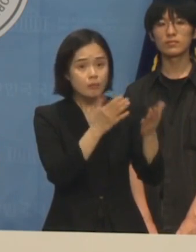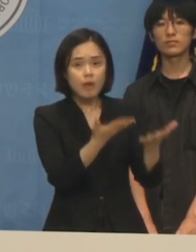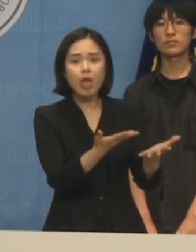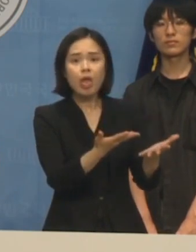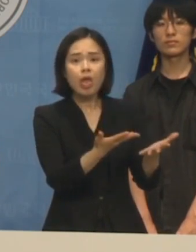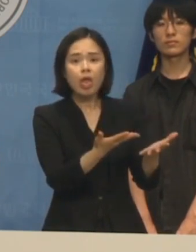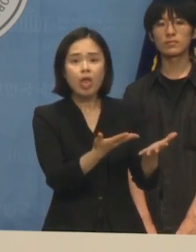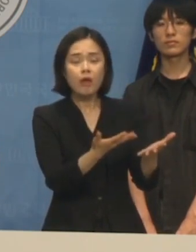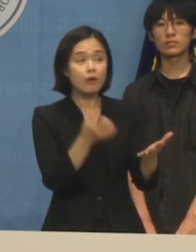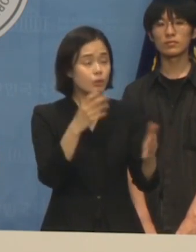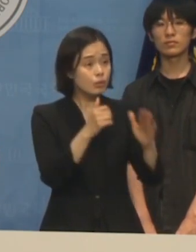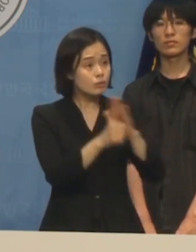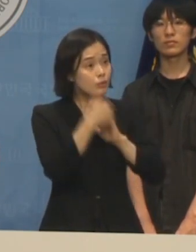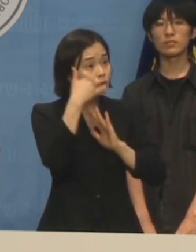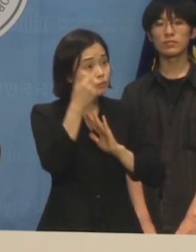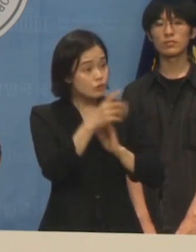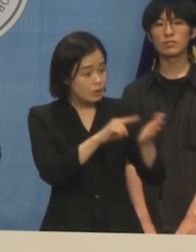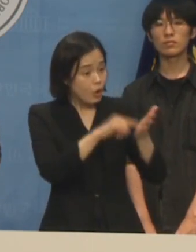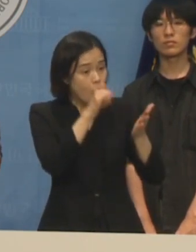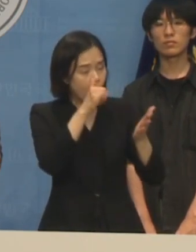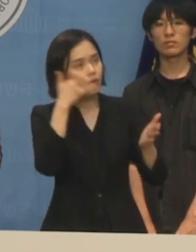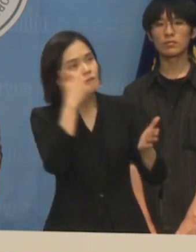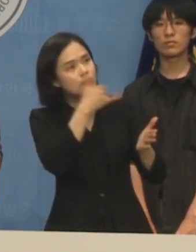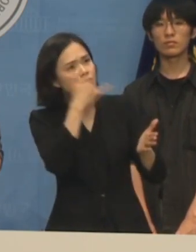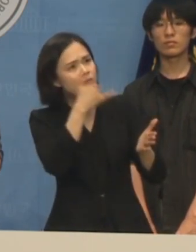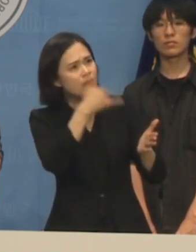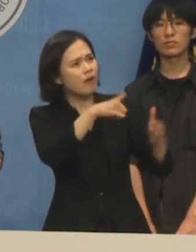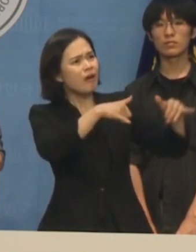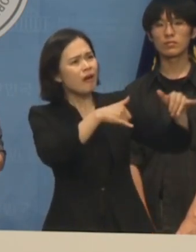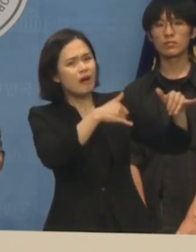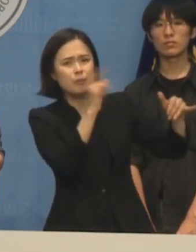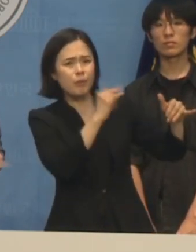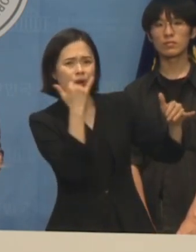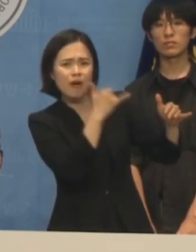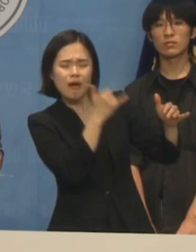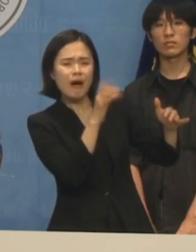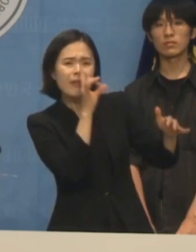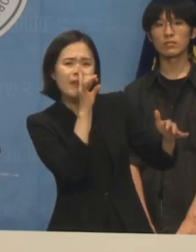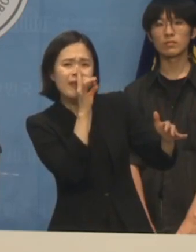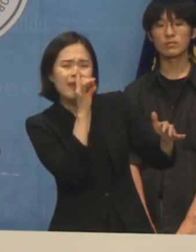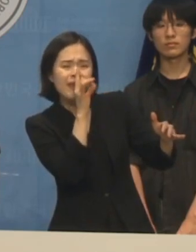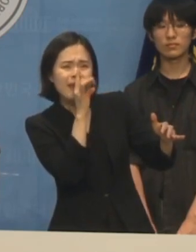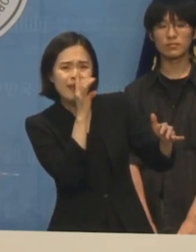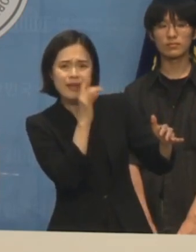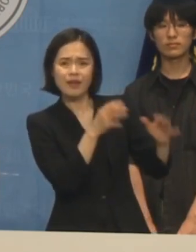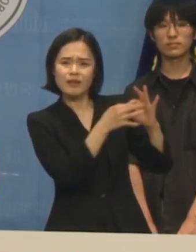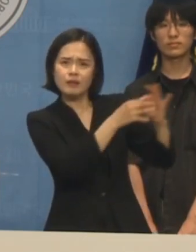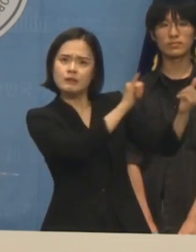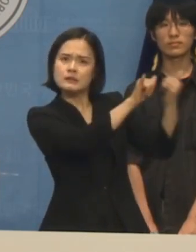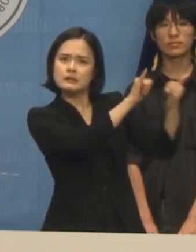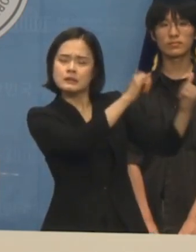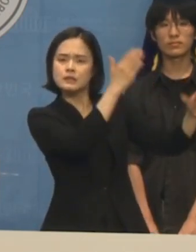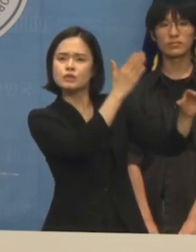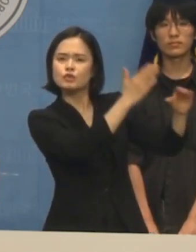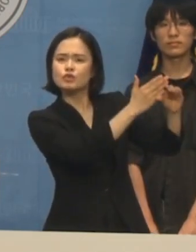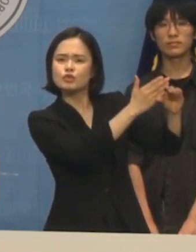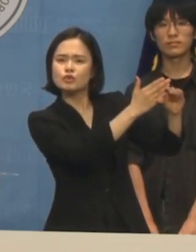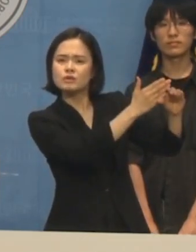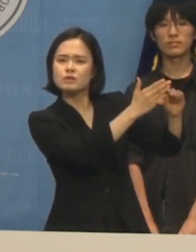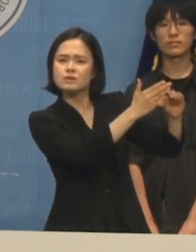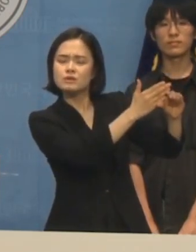아무리 전화해도 통화 중이었고 상담을 위한 전화는 불가능했습니다. 1만 2천여 명을 대상으로